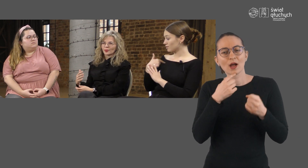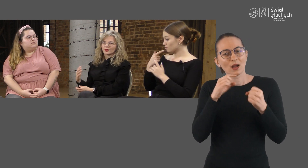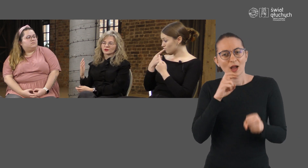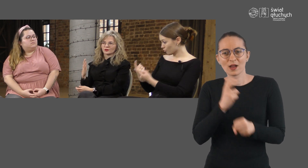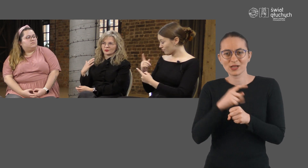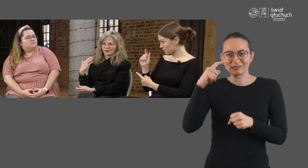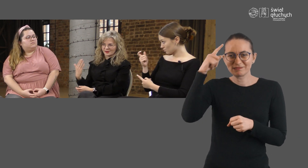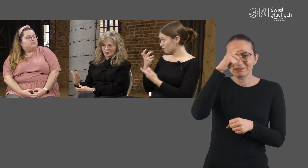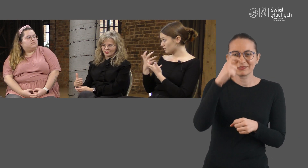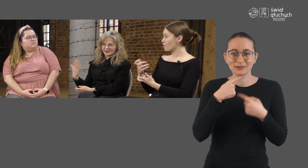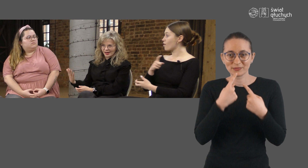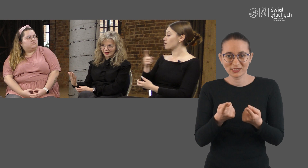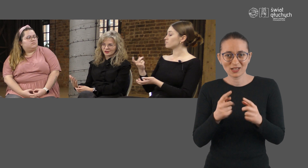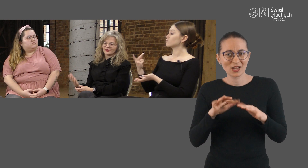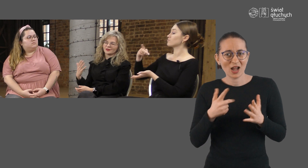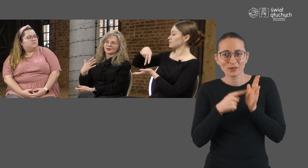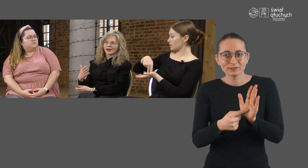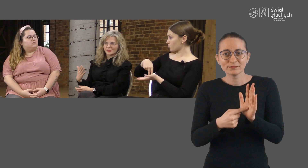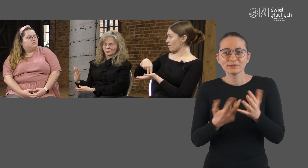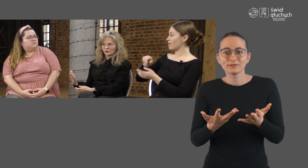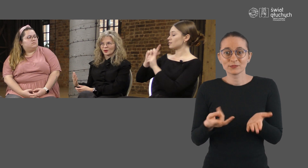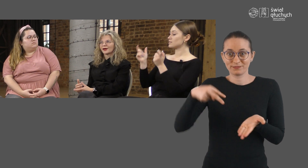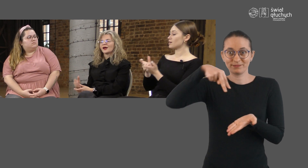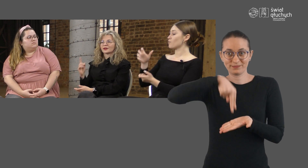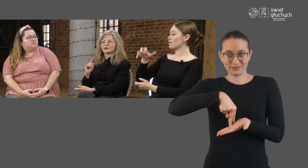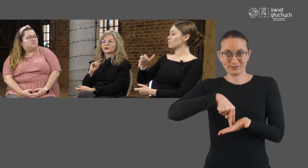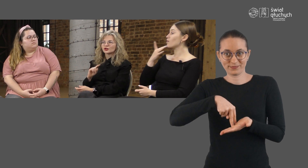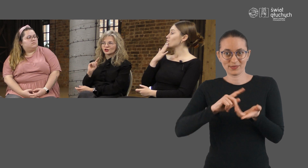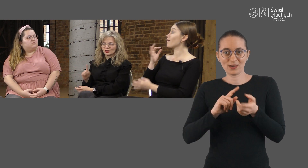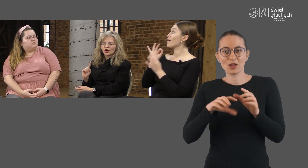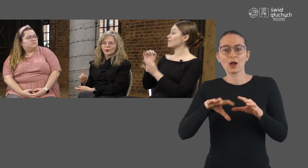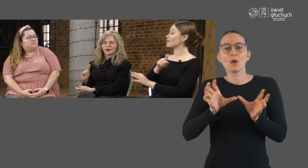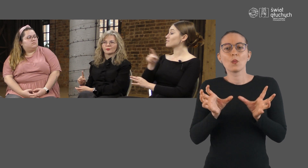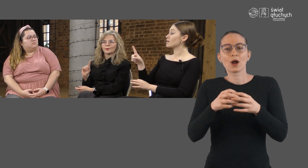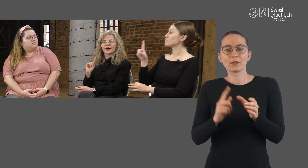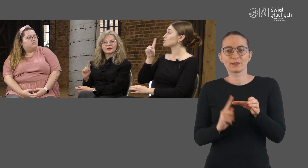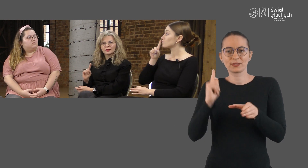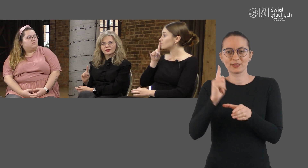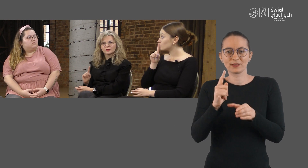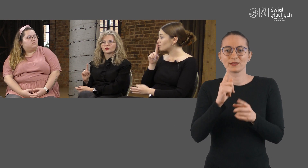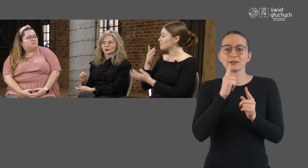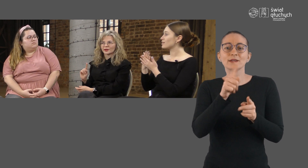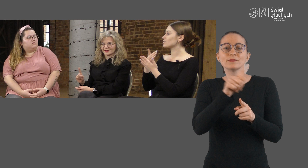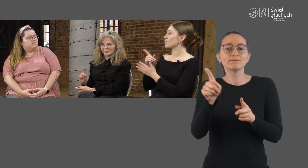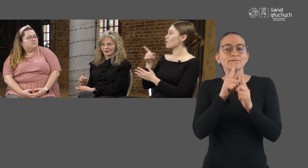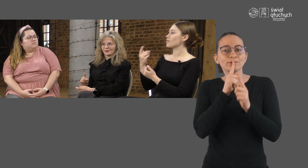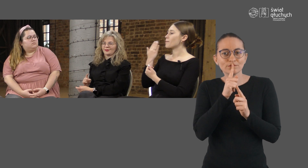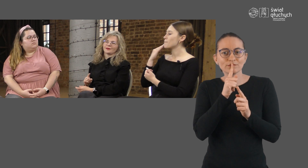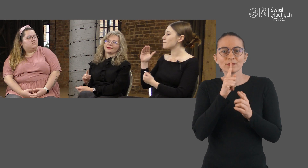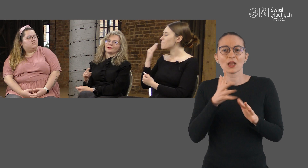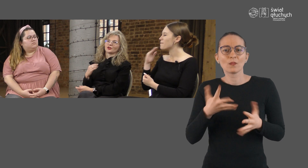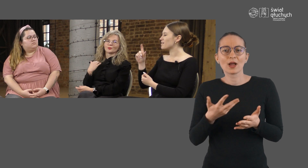powiedzieć, to kazała mi wstać i do całej klasy mówiła, a teraz bądźcie cicho, bo Ania ma bardzo złą